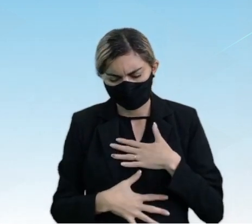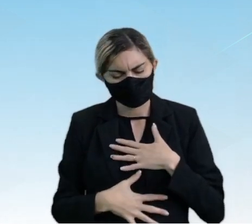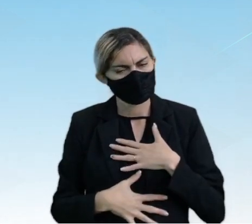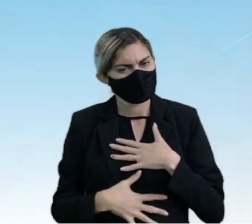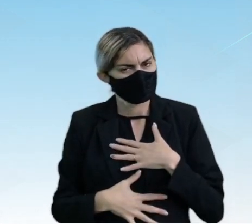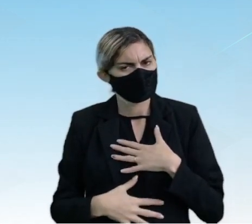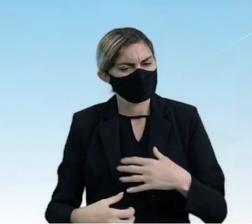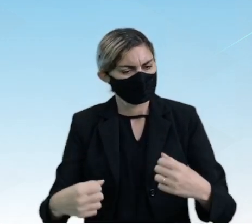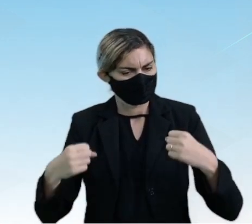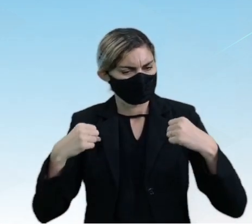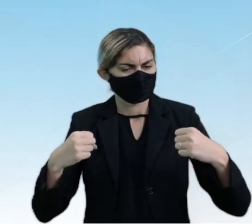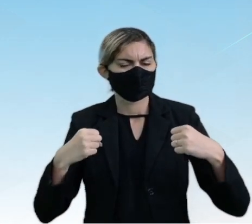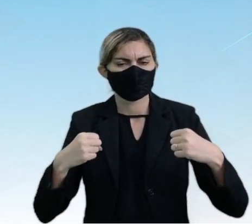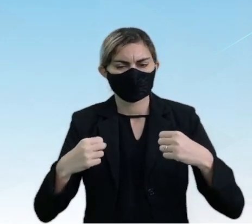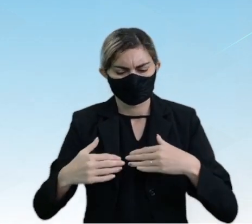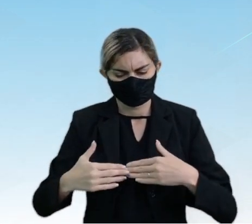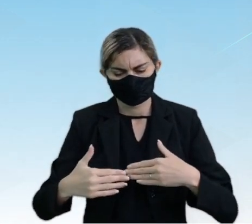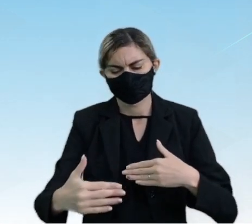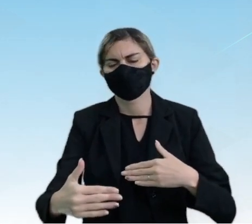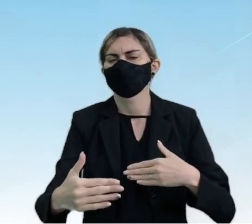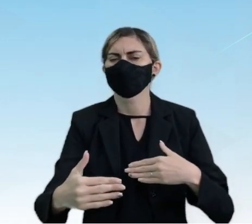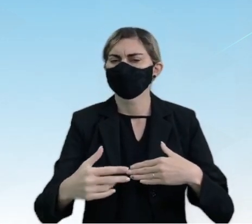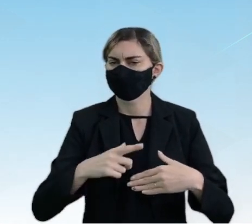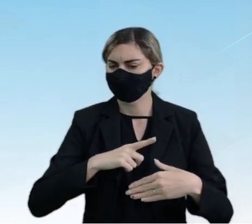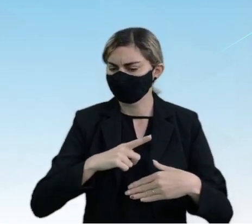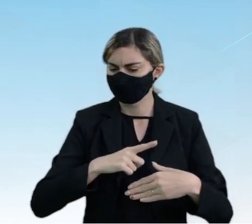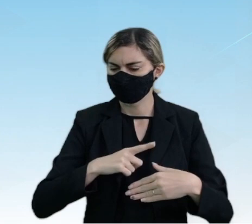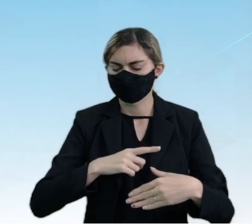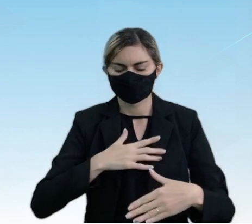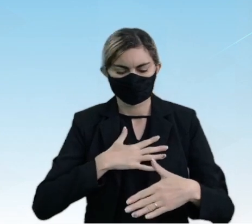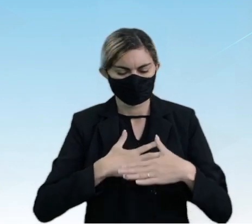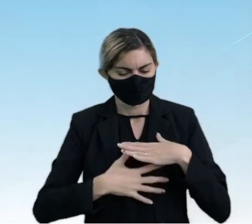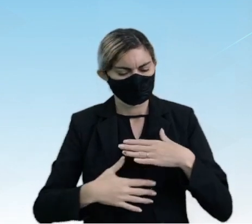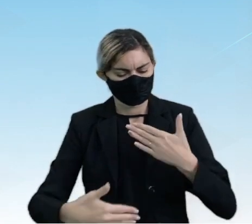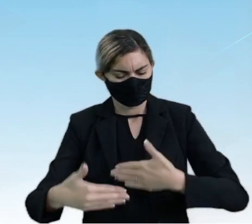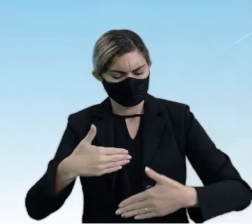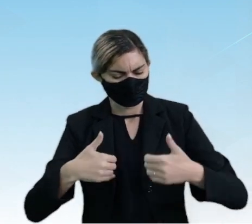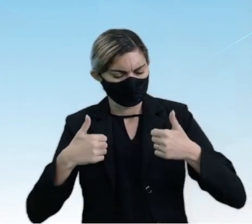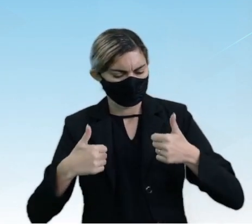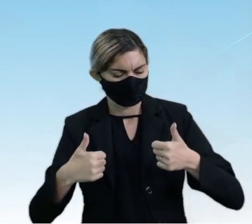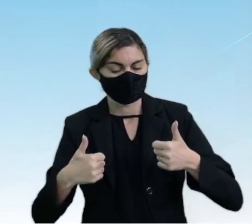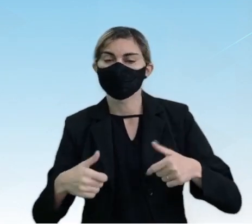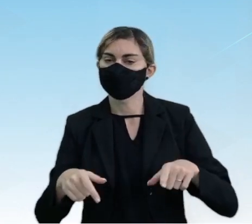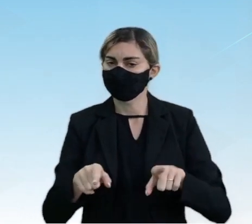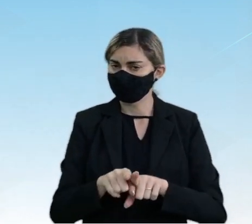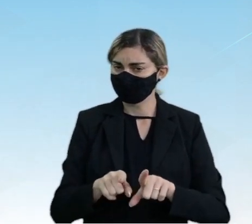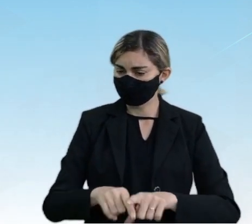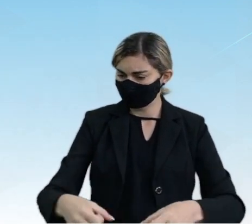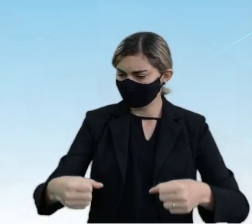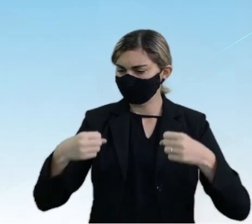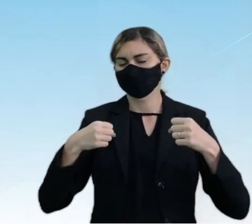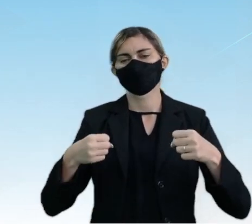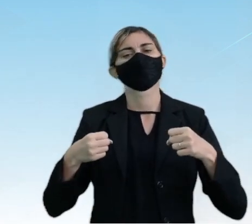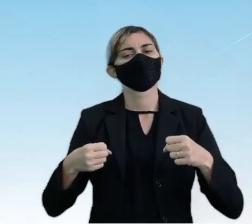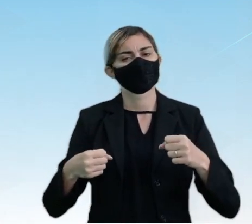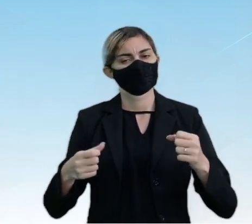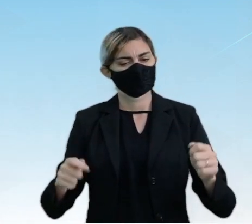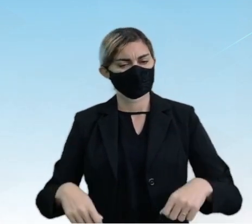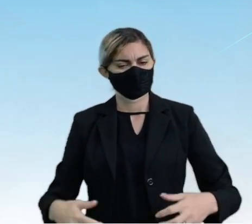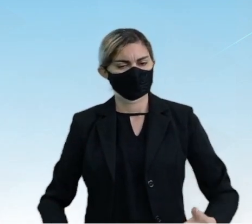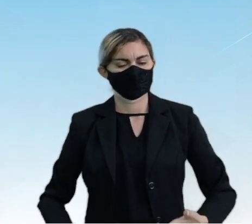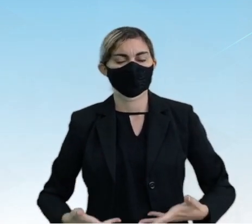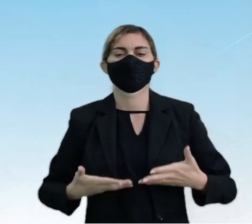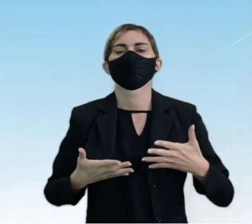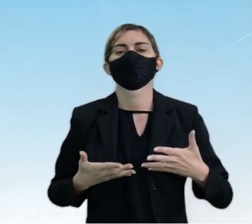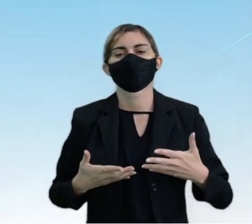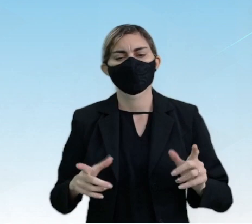reconhecimento de poder. Né? A partir do momento que você tem ali aquele corpo bem trabalhado, importa aquilo ali também te dá mais poder, né? Te dá mais vigor.